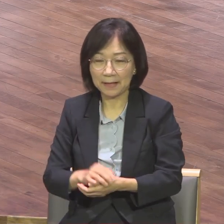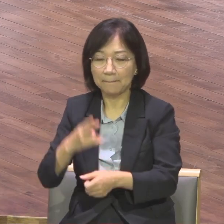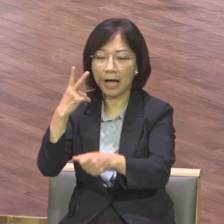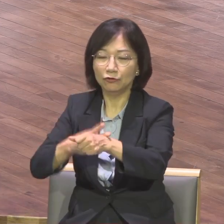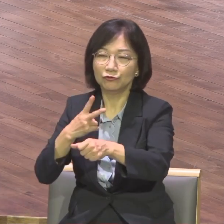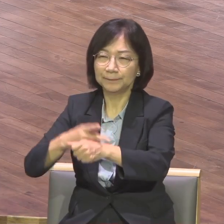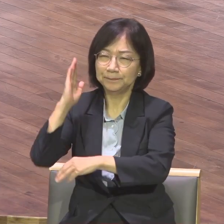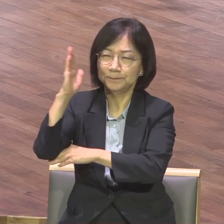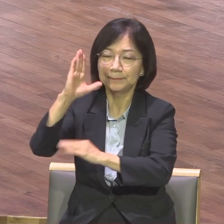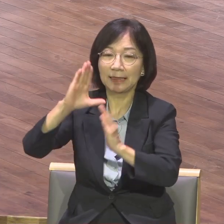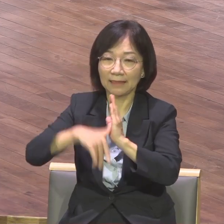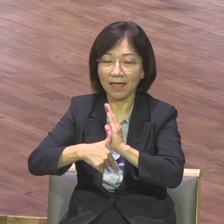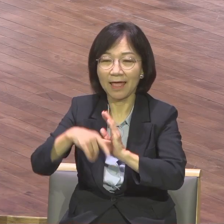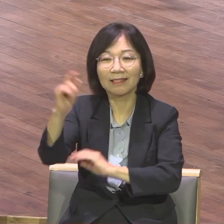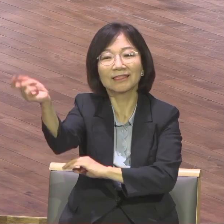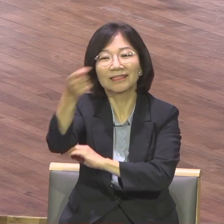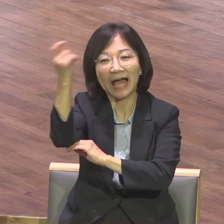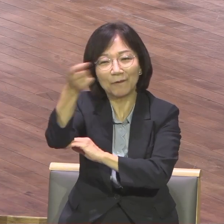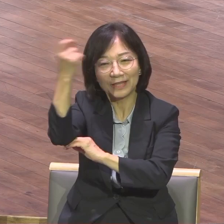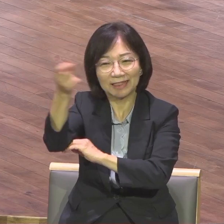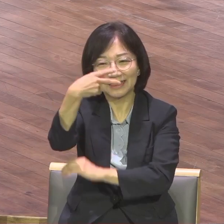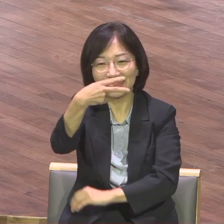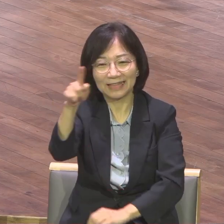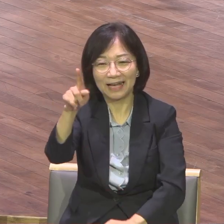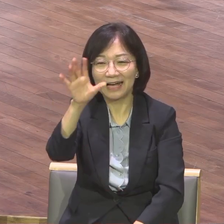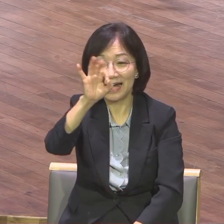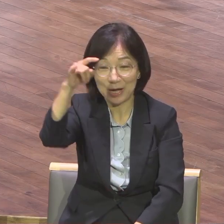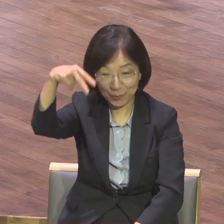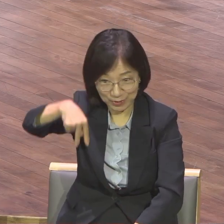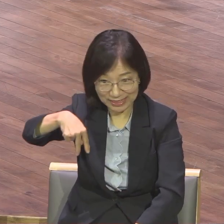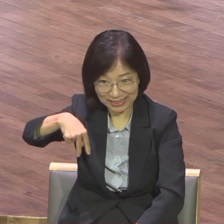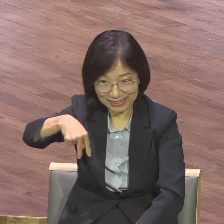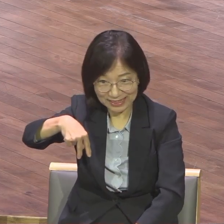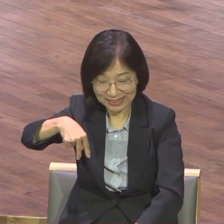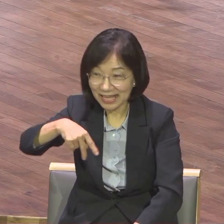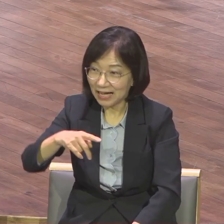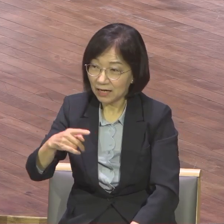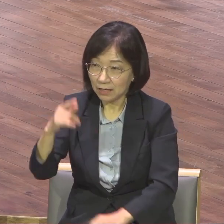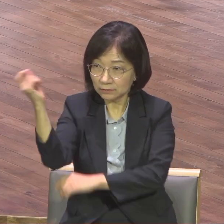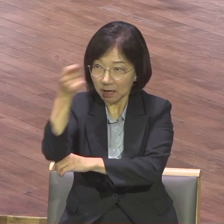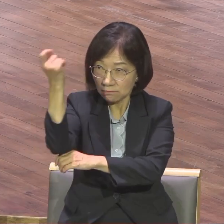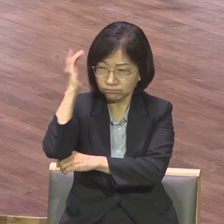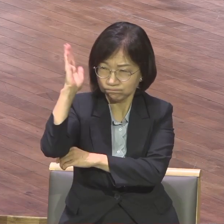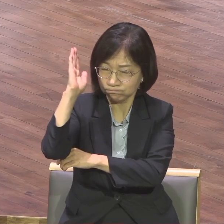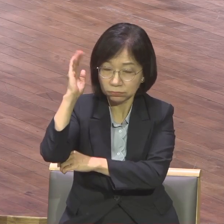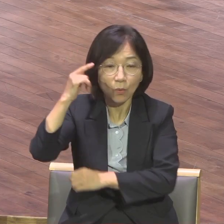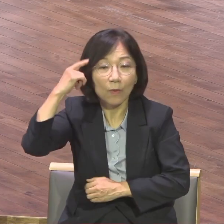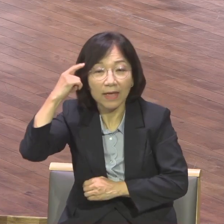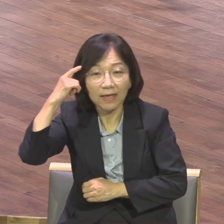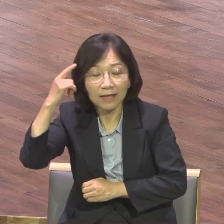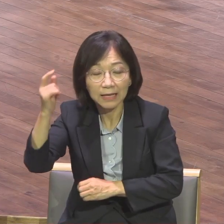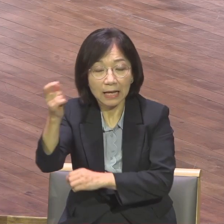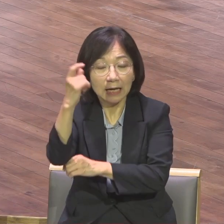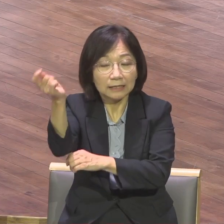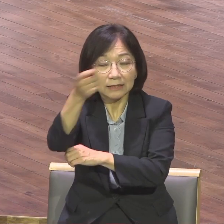왕. 그 이유는 다윗 왕의 이 혈통을 통해서 메시아가, 하나님 말씀입니다. 메시아가 오기 때문에